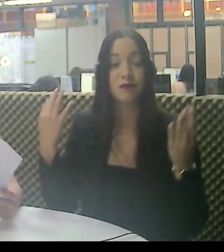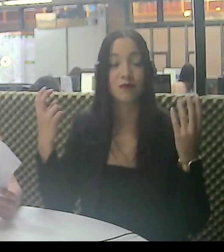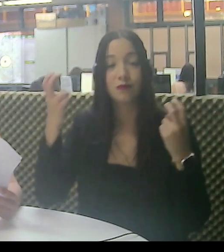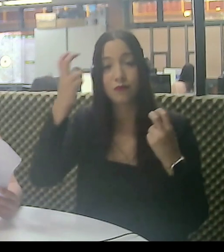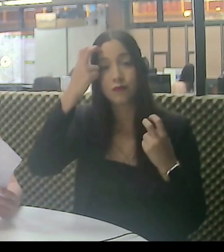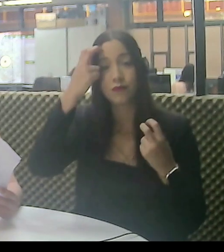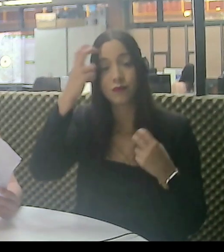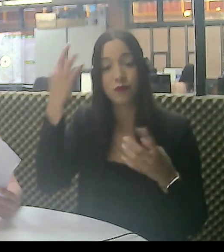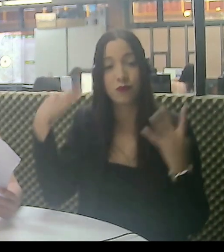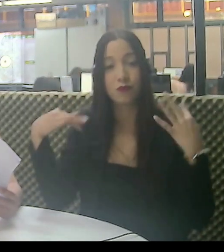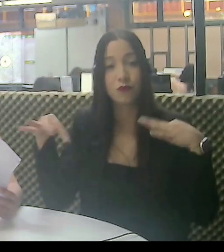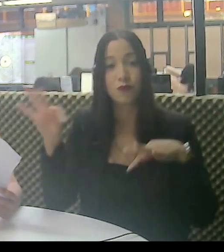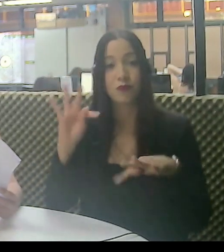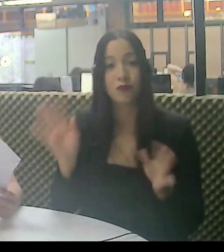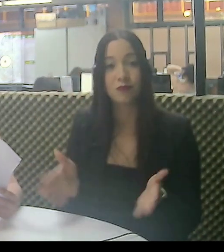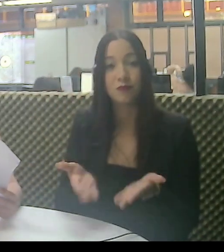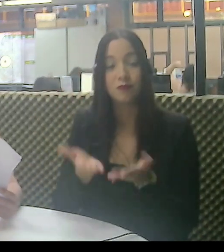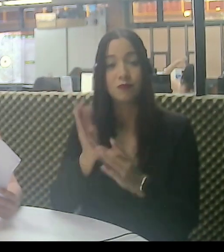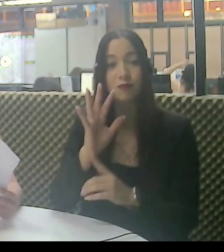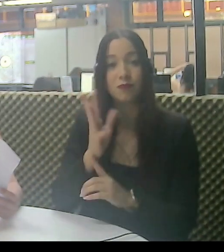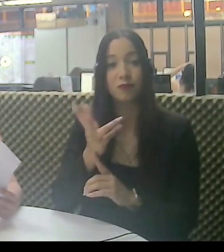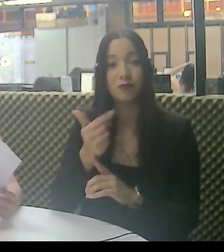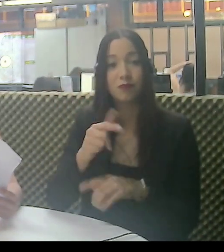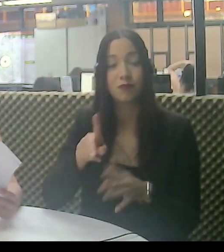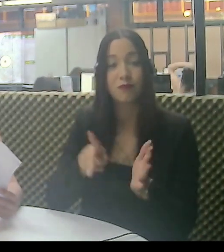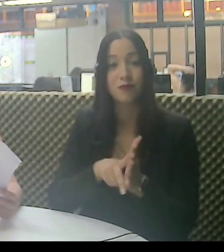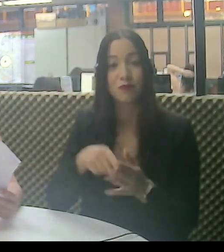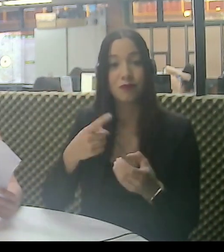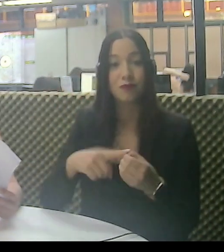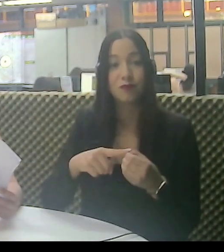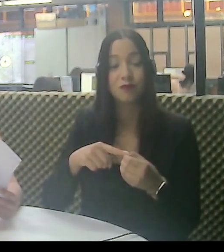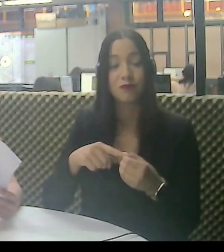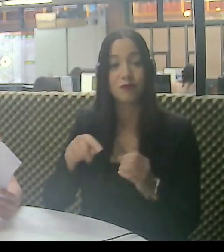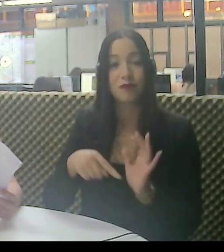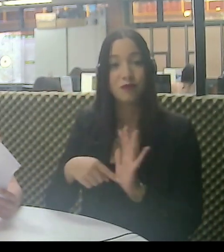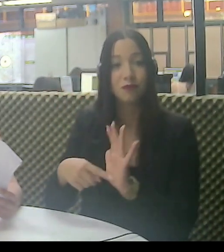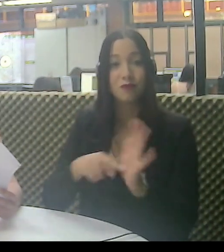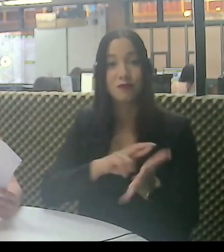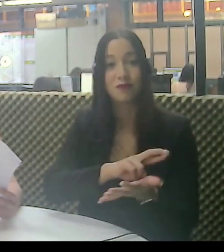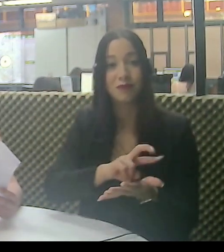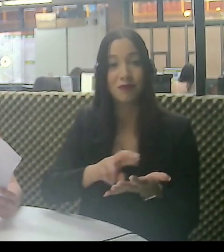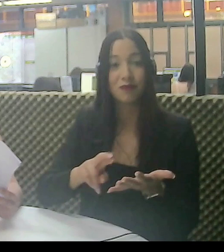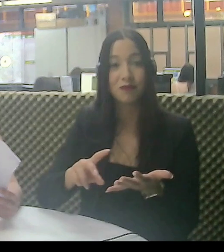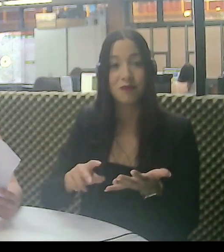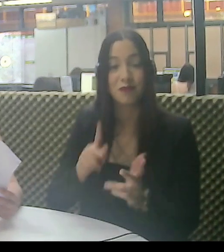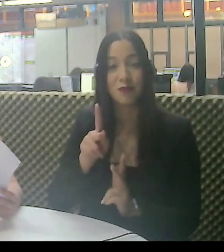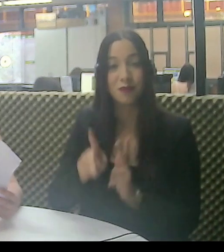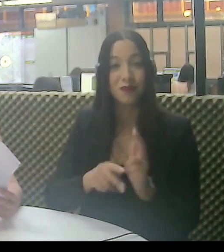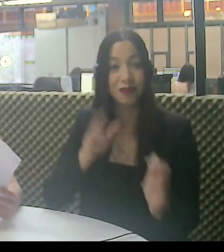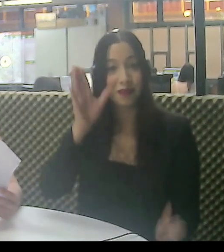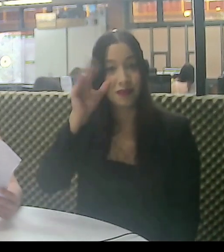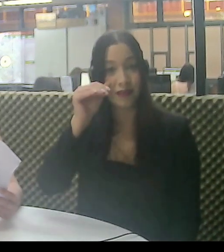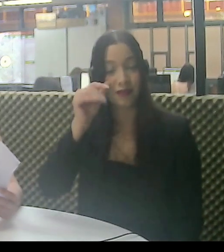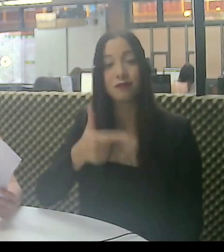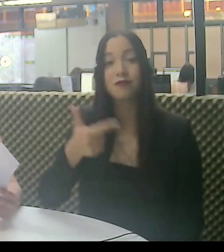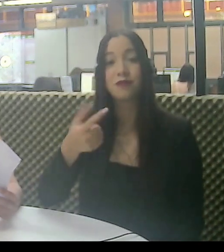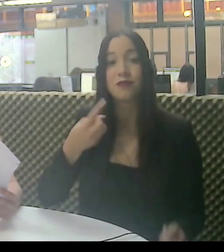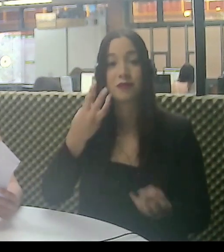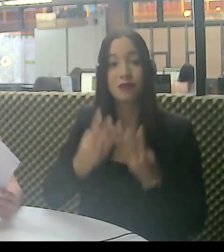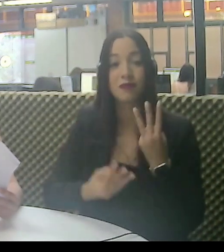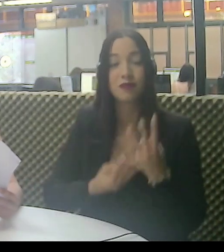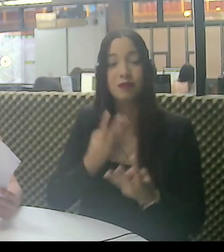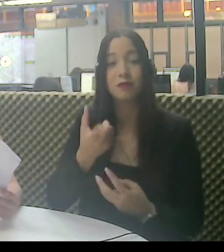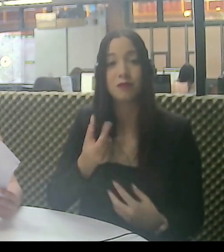impulsiona a produção de artistas locais levando o espetáculos variados à população para o segundo trimestre de